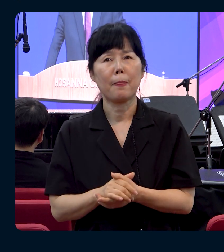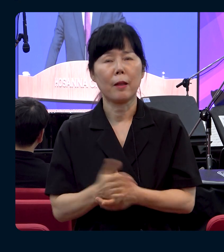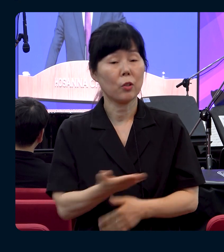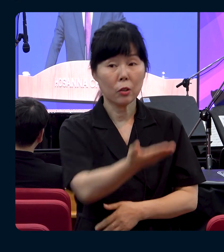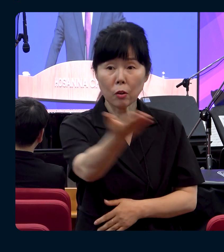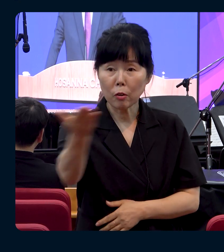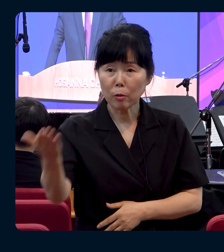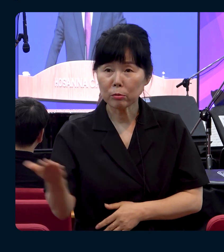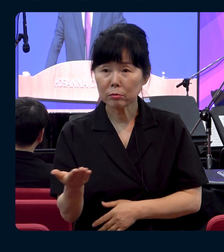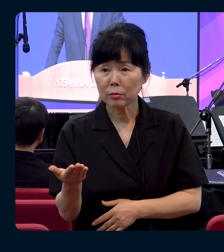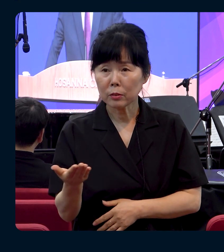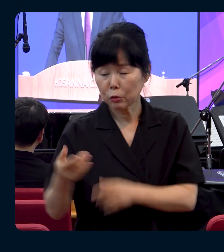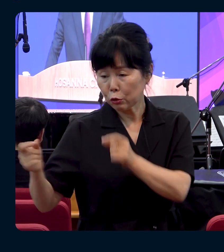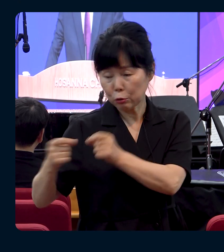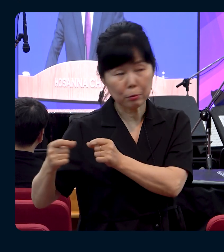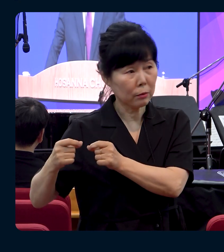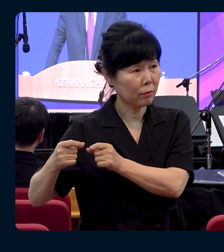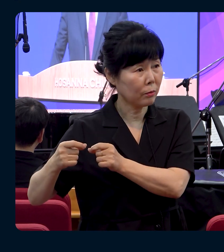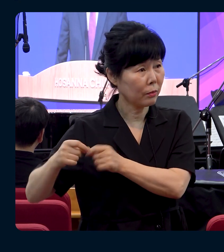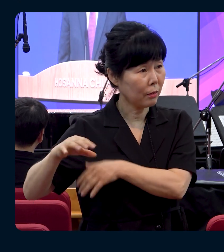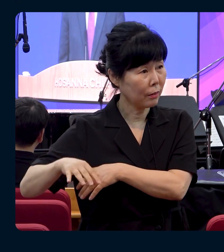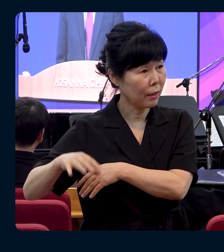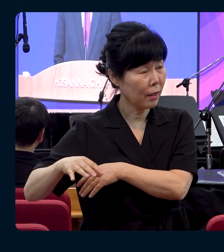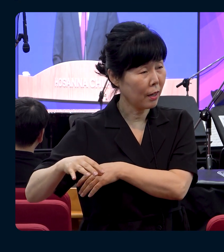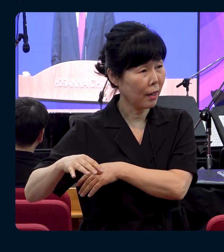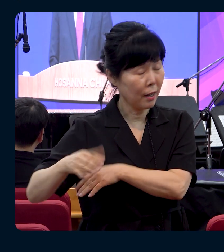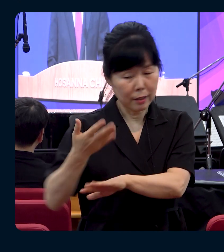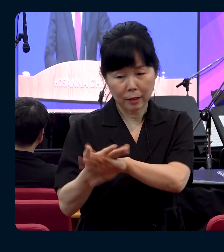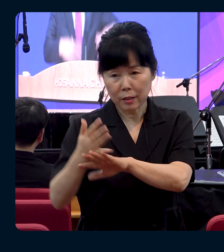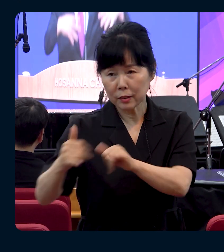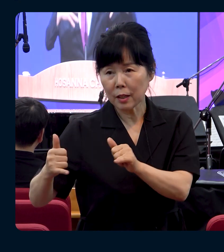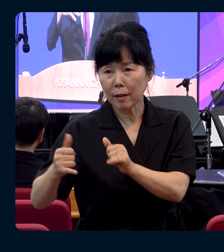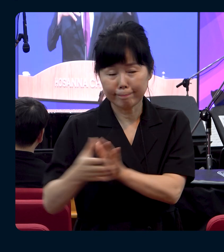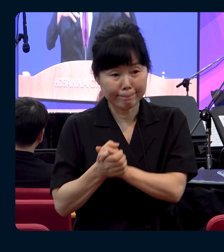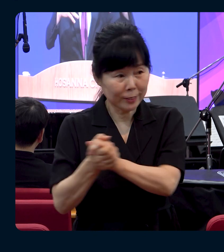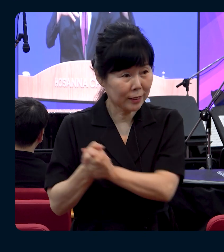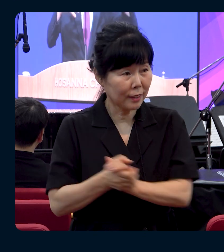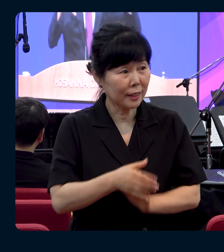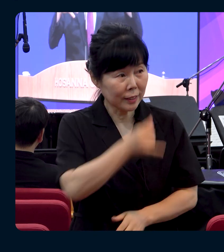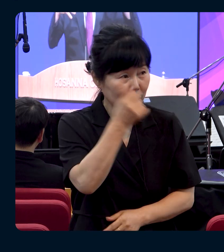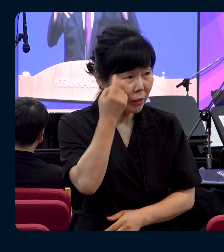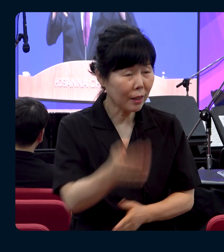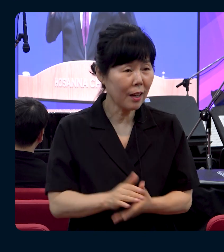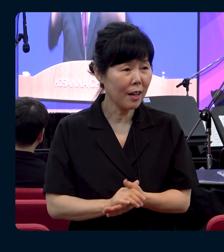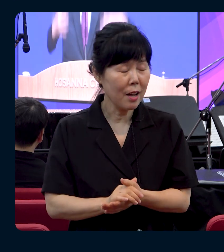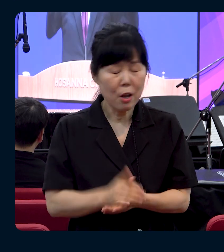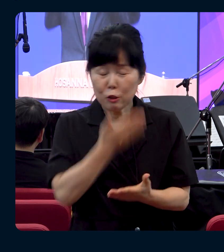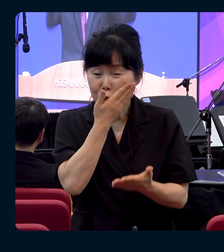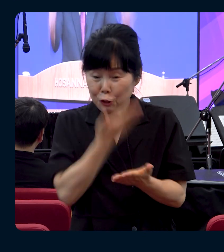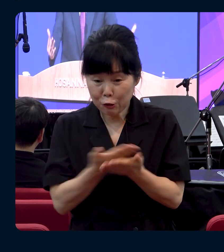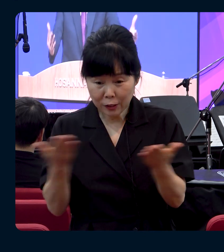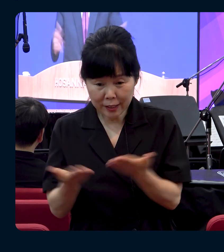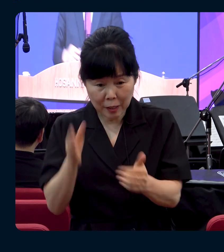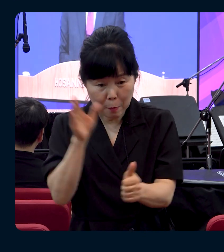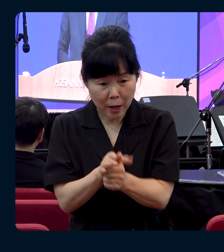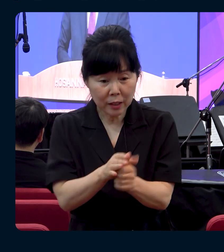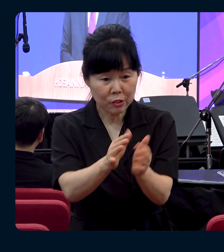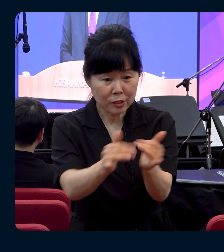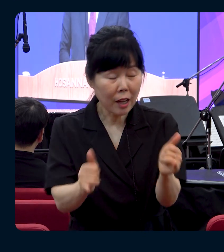여러분 주변에 사람이 있으십니까? 여러분의 정말 중요한 것을 맡길 수 있는 그런 사람이